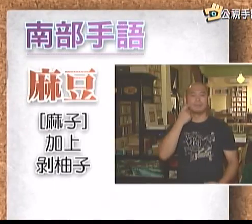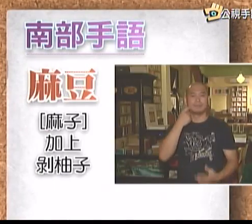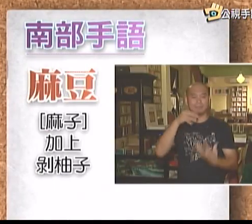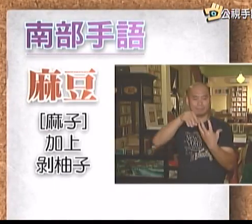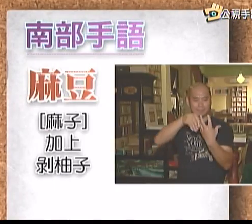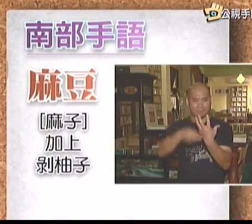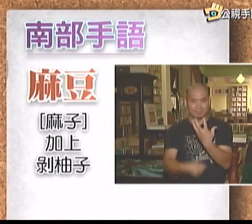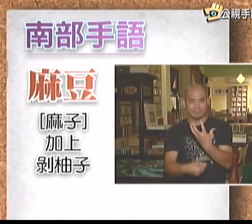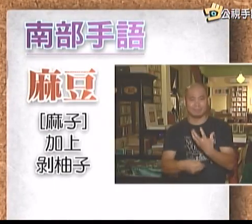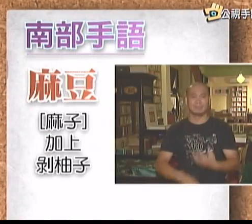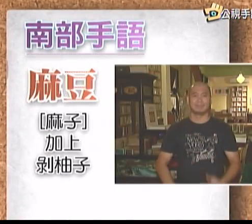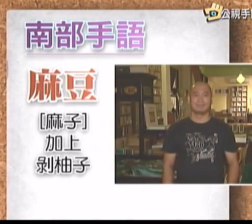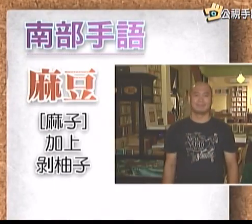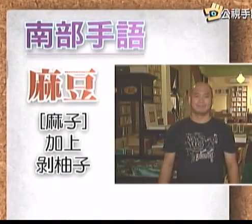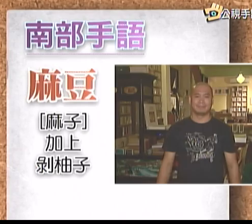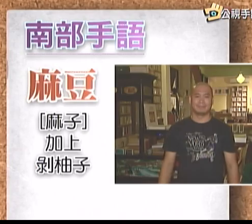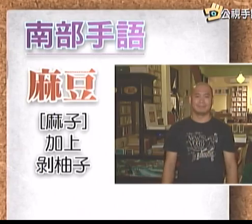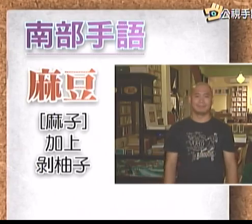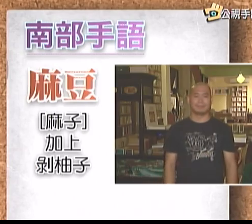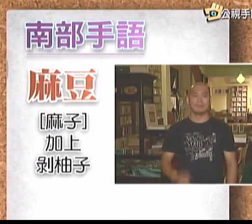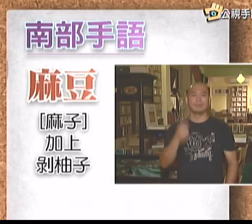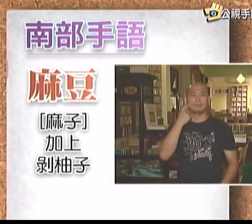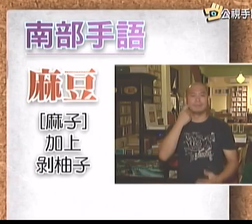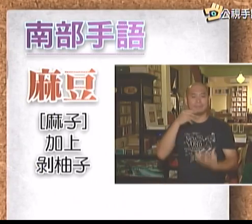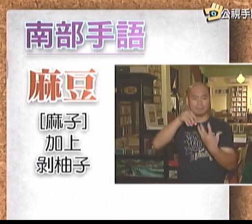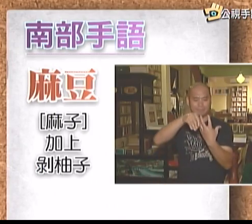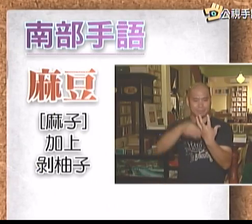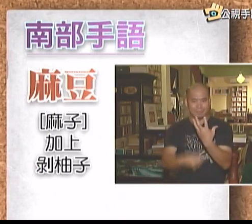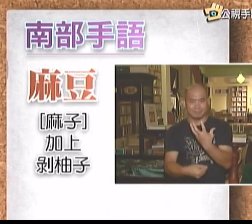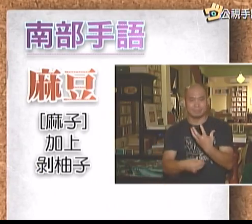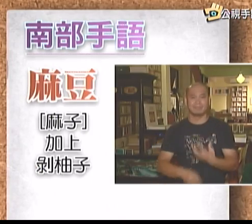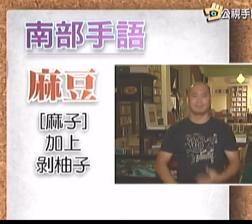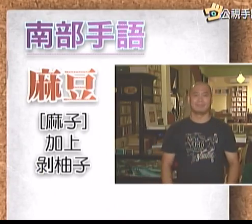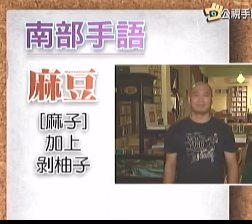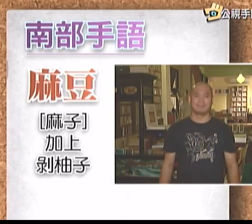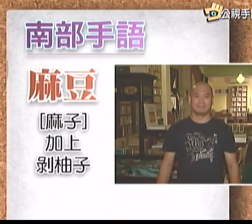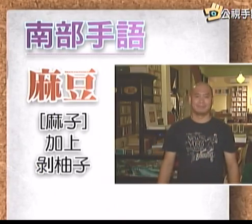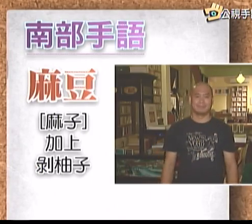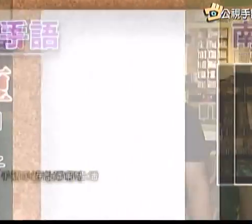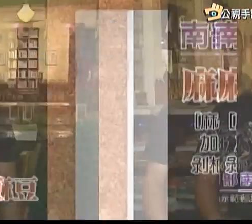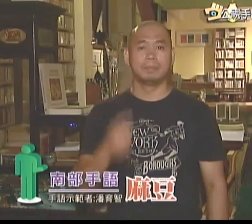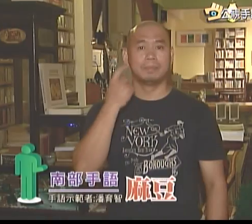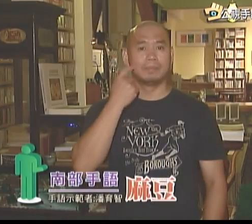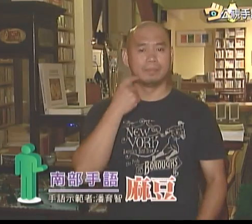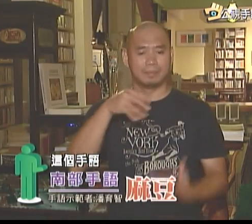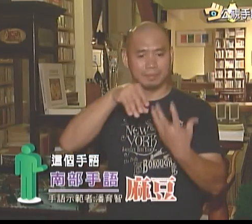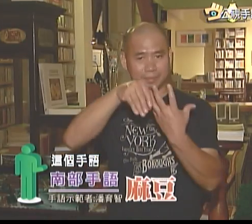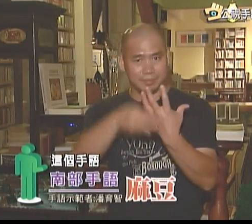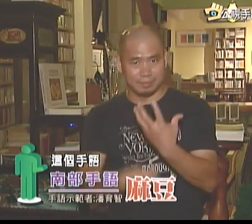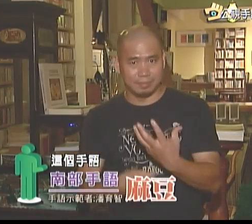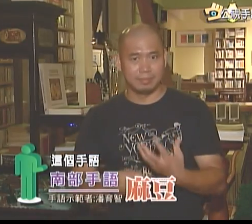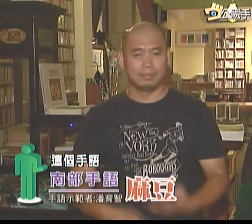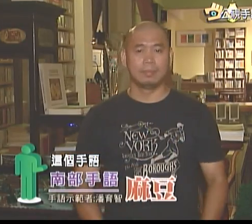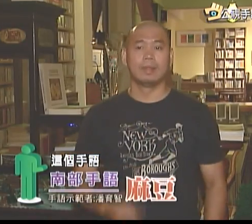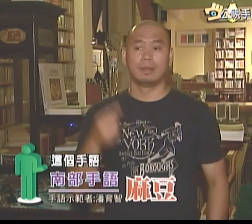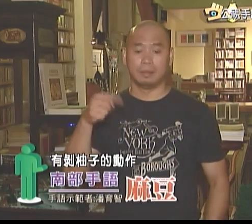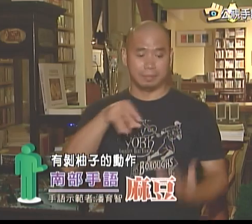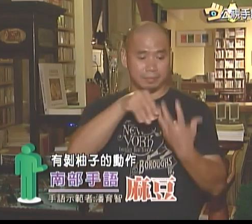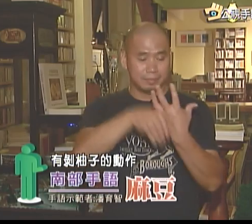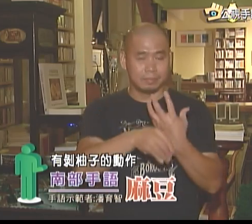麻豆，脸上的麻子加上剥柚子的动作，这个手语有剥柚子的动